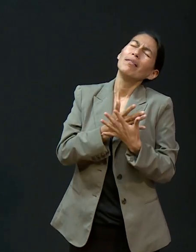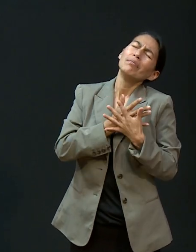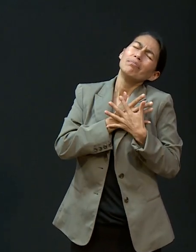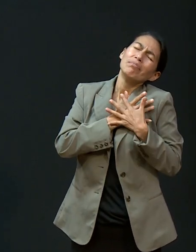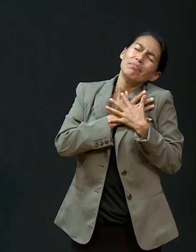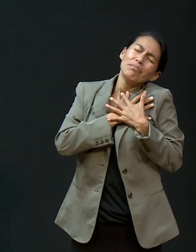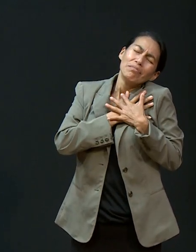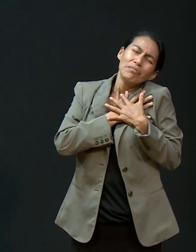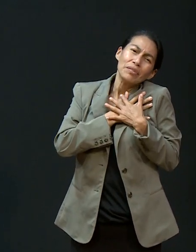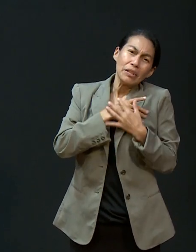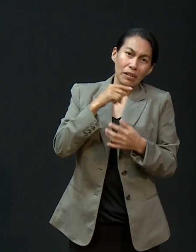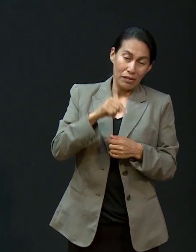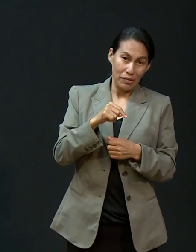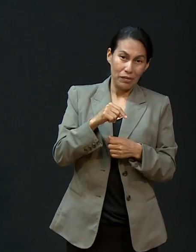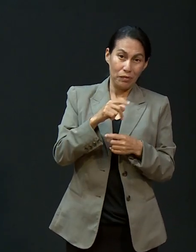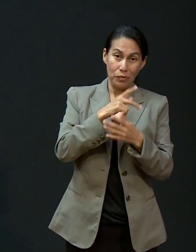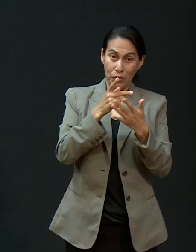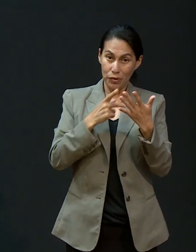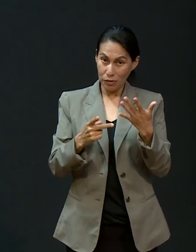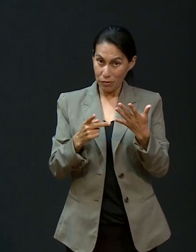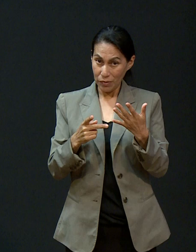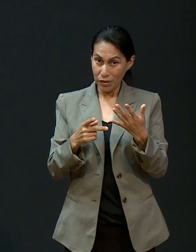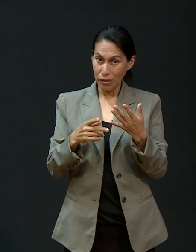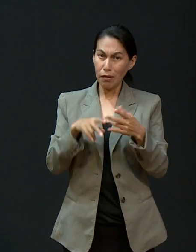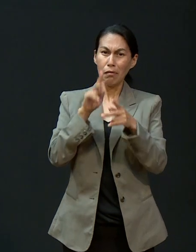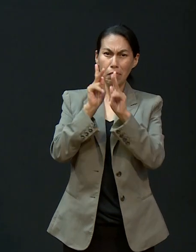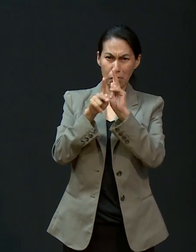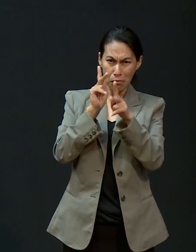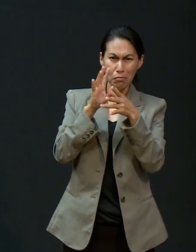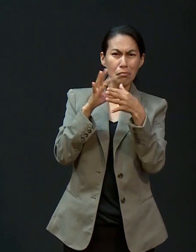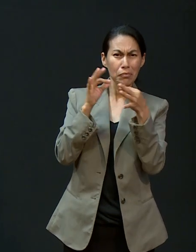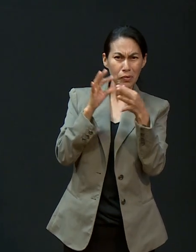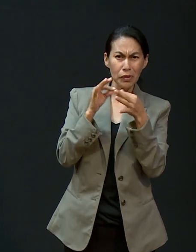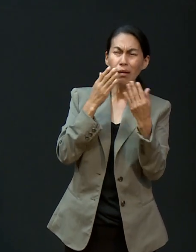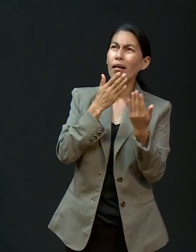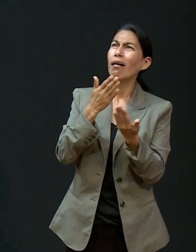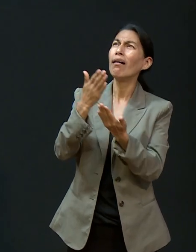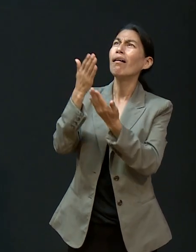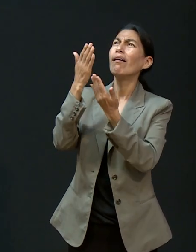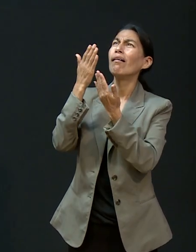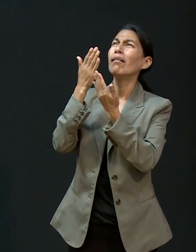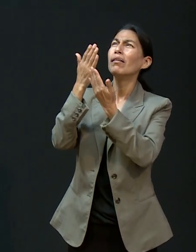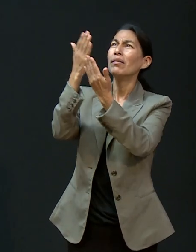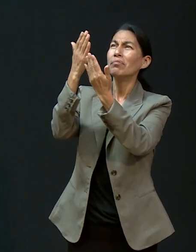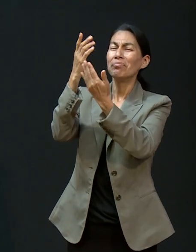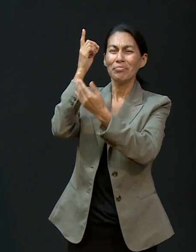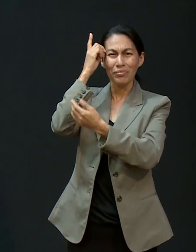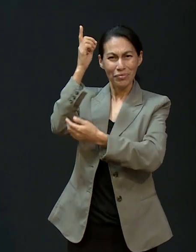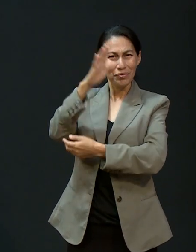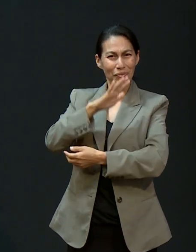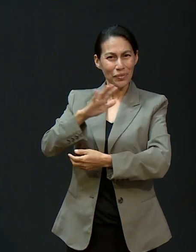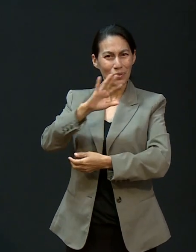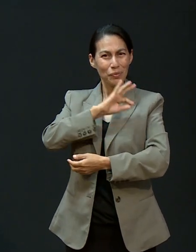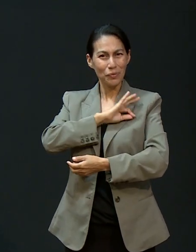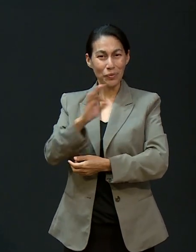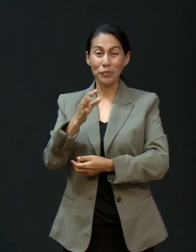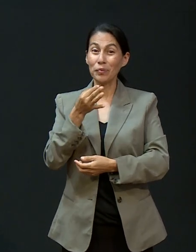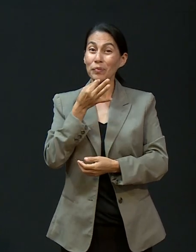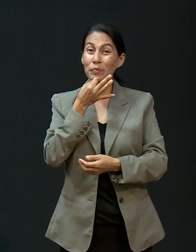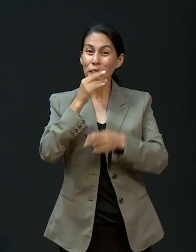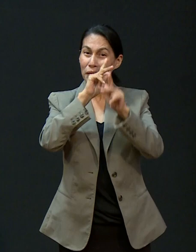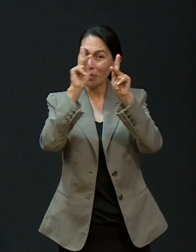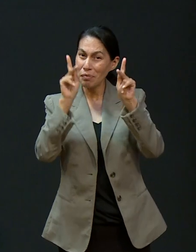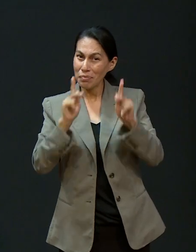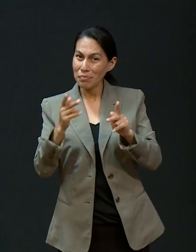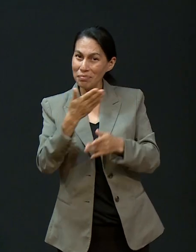amoroso. De este programa hablaremos y exaltaremos al Dios de lo imposible. Bienvenidos